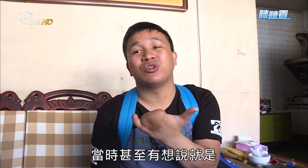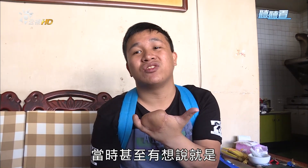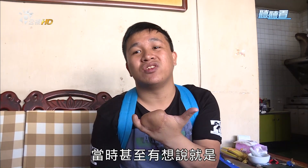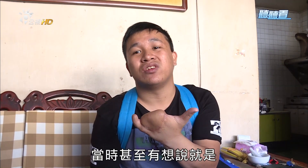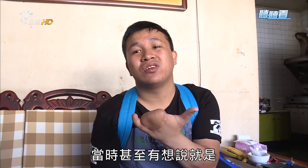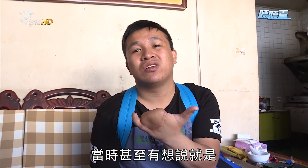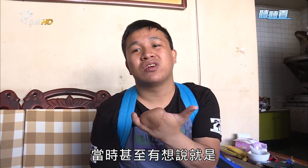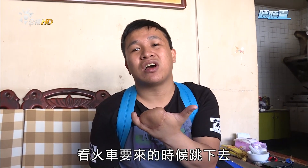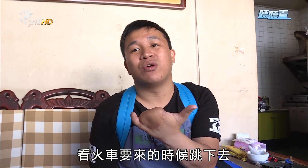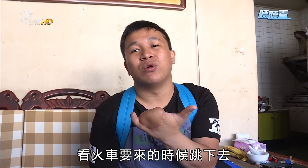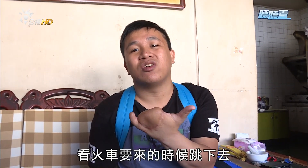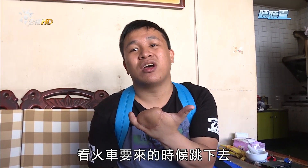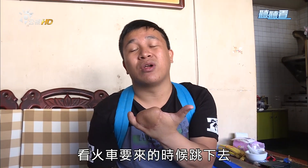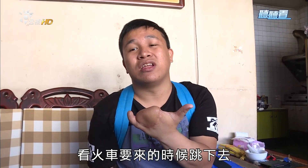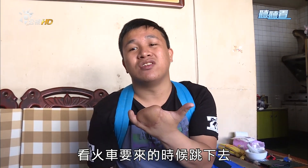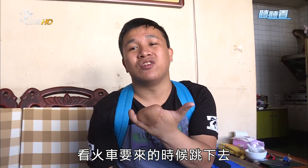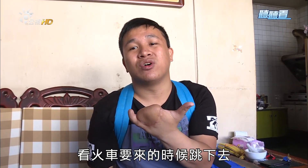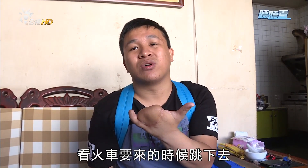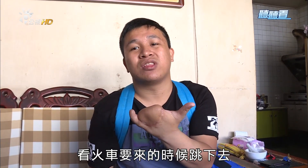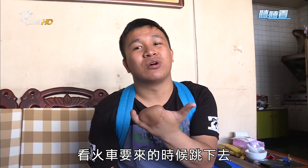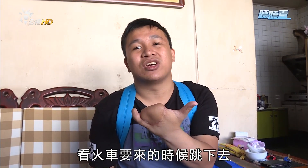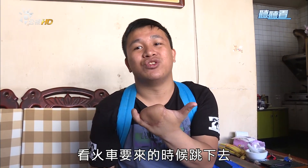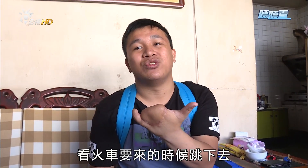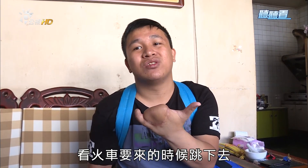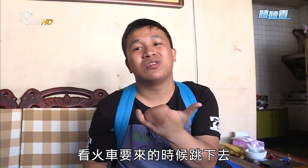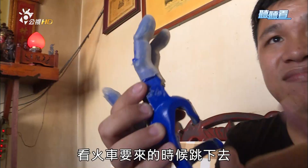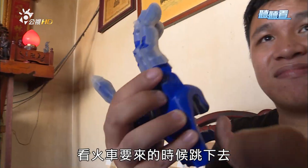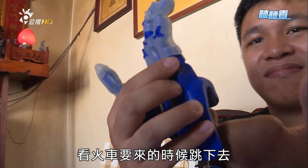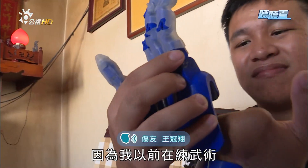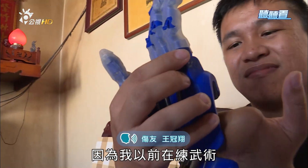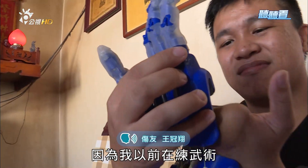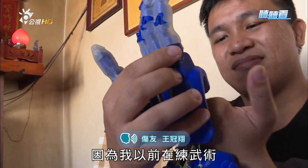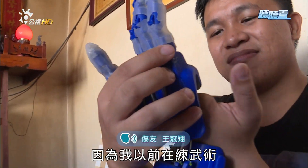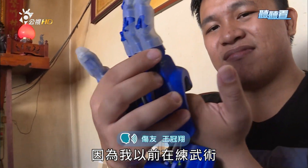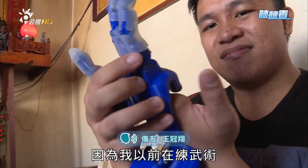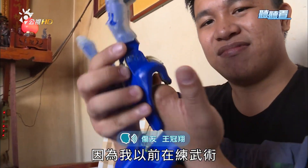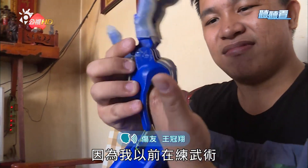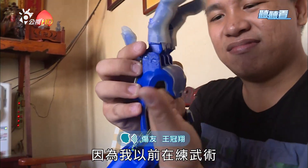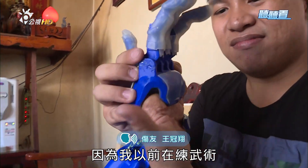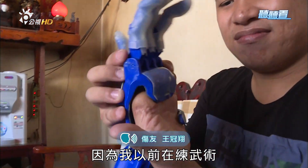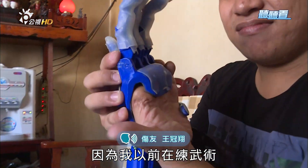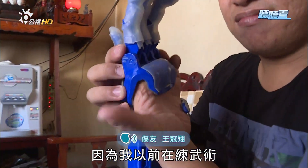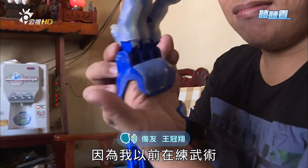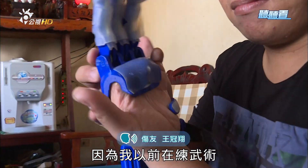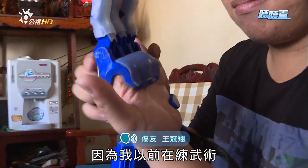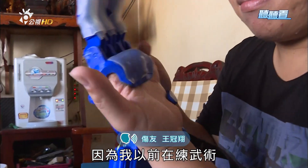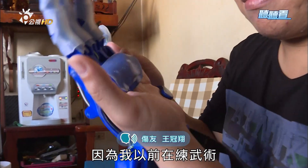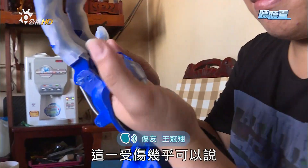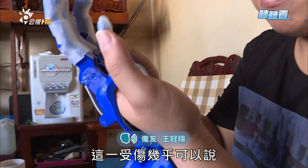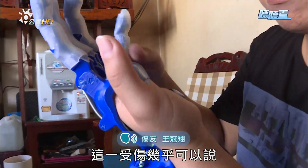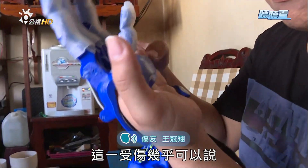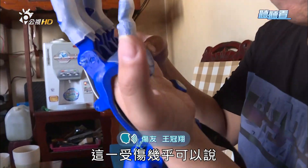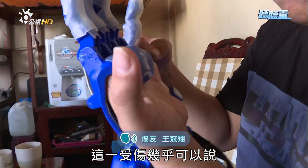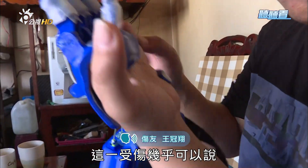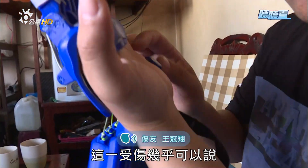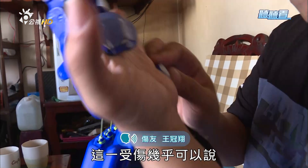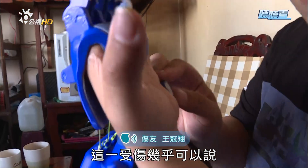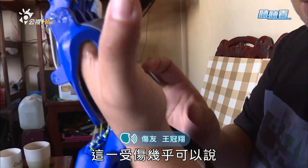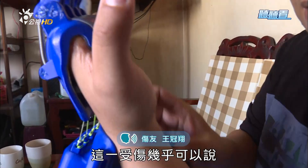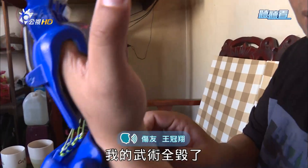就是看火车要来的时候跳下去。因为我以前在练武术，这一受伤几乎可以说我的